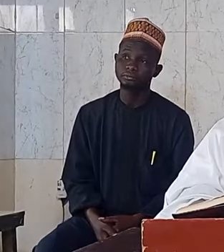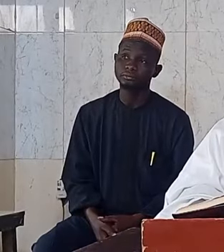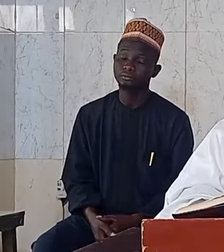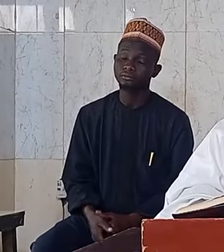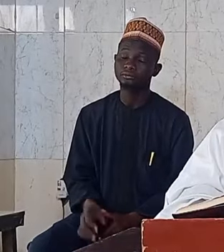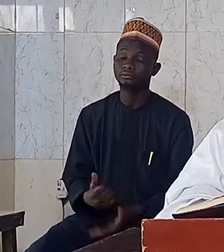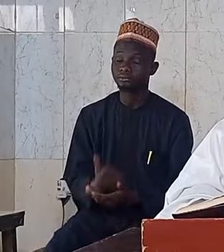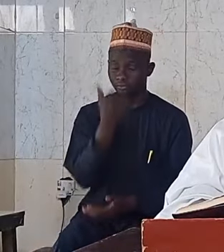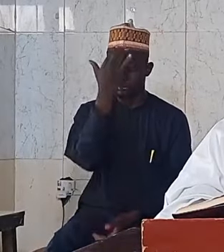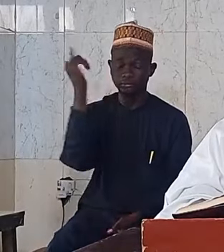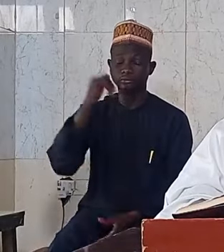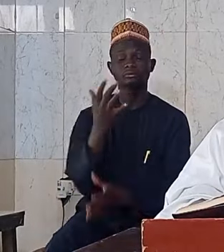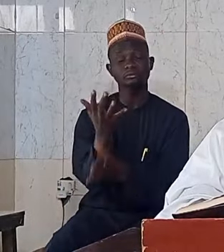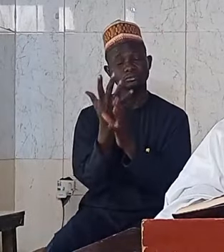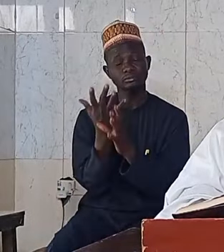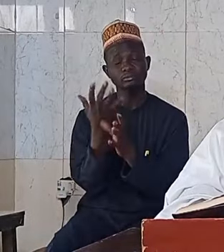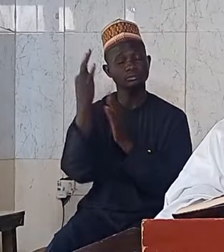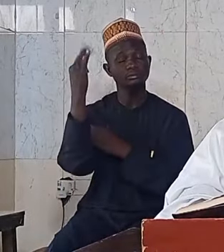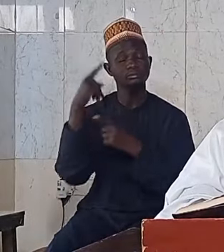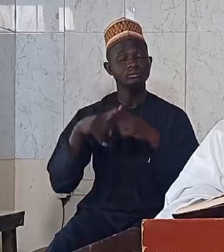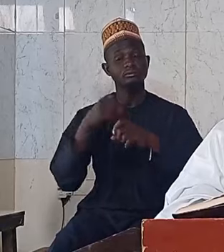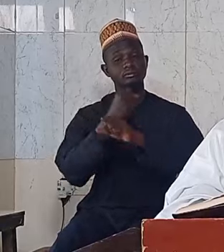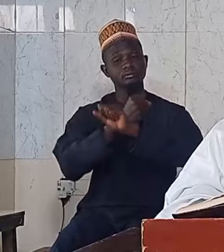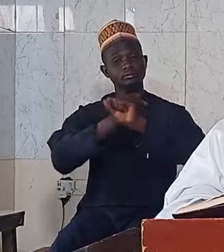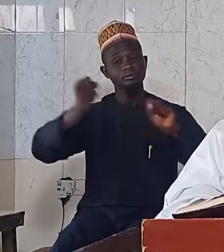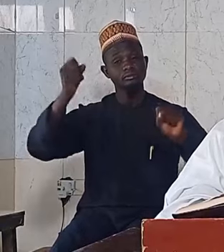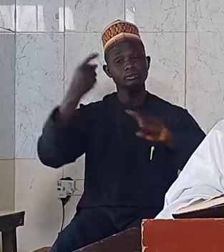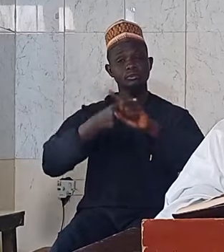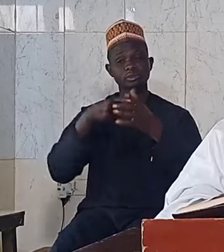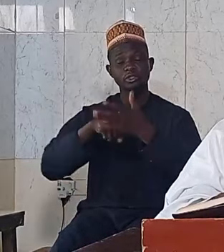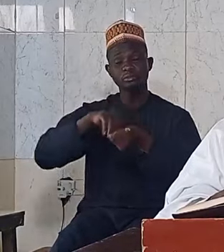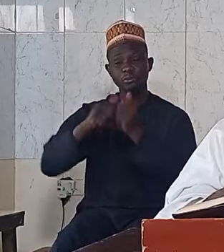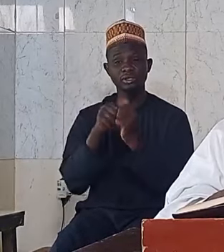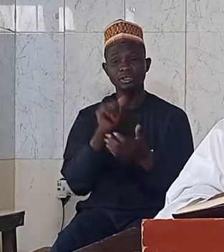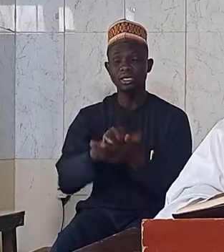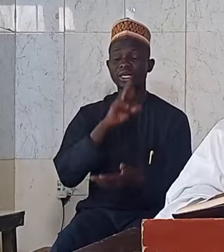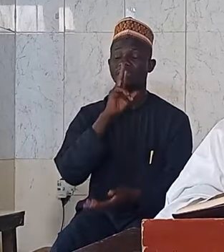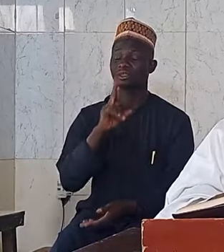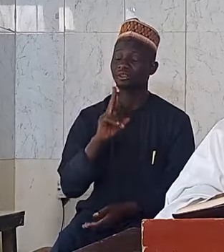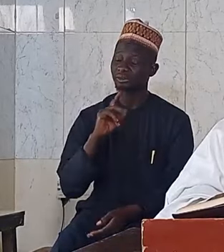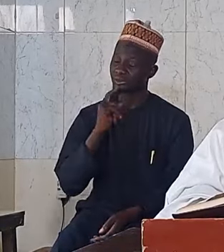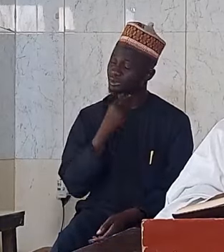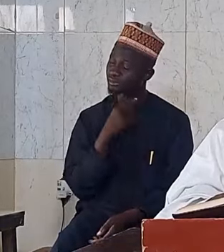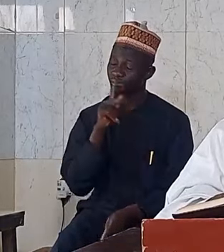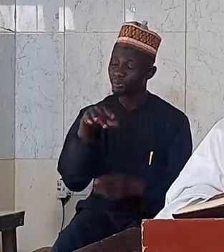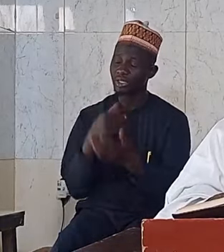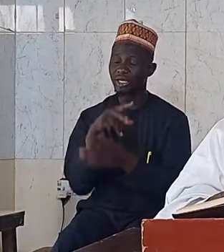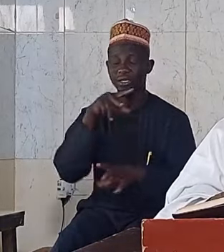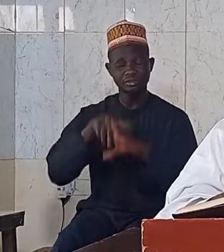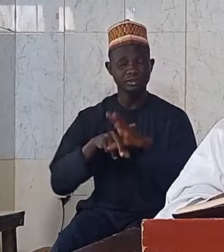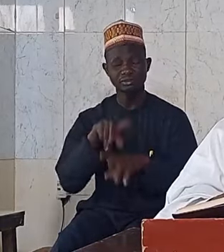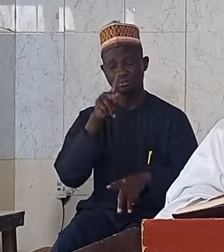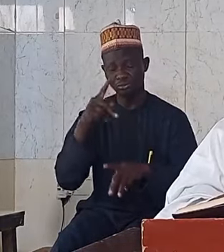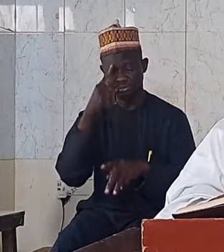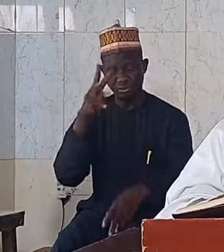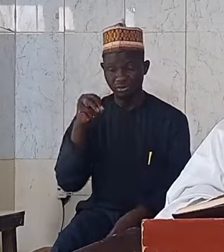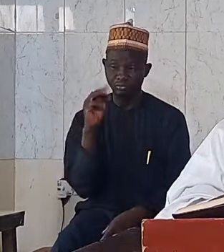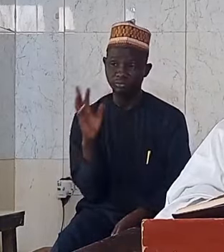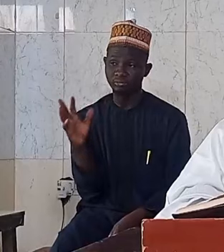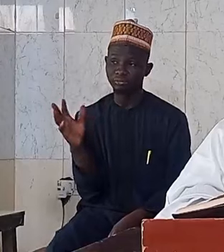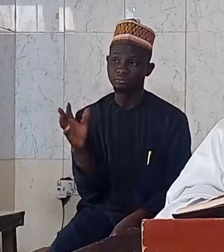to shine suke roƙon Allah ya fidda su daga wannan alƙarya wadda take ma'abutanta mazaunanta azzalimai